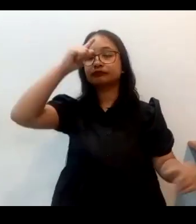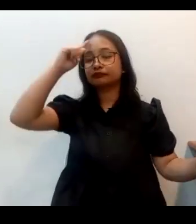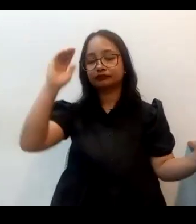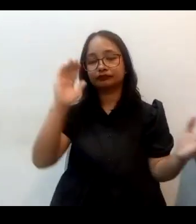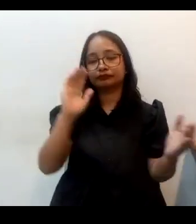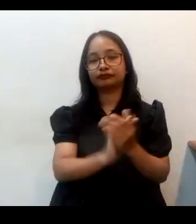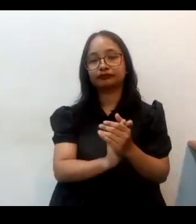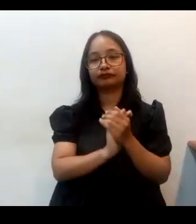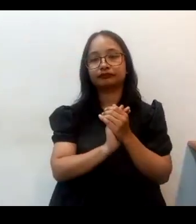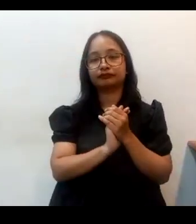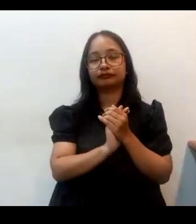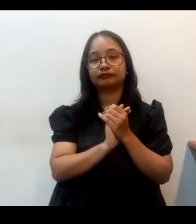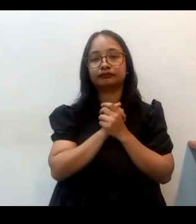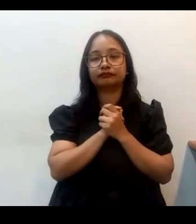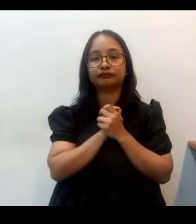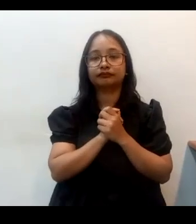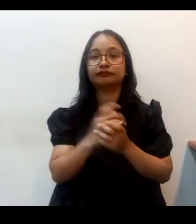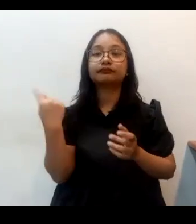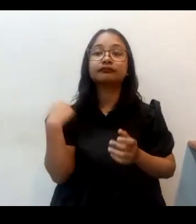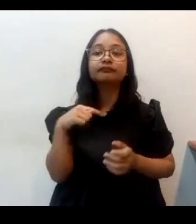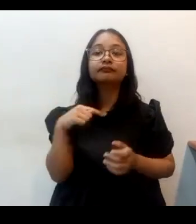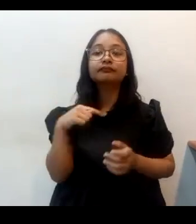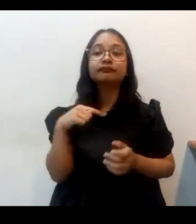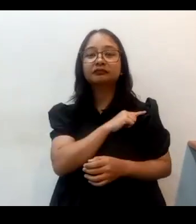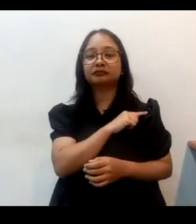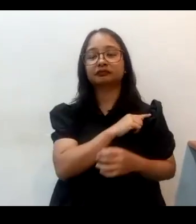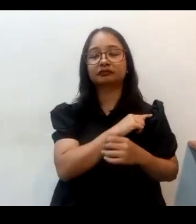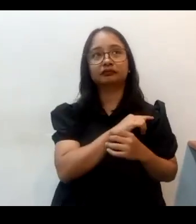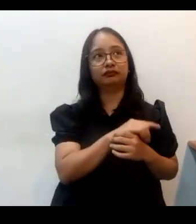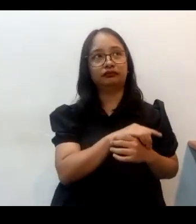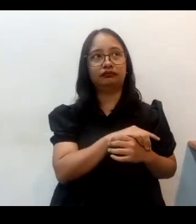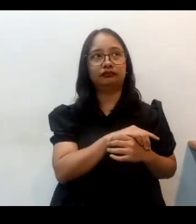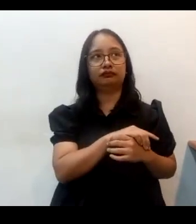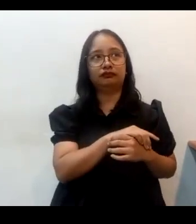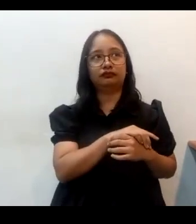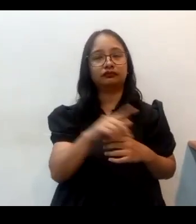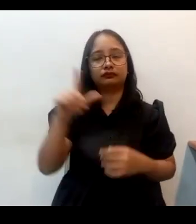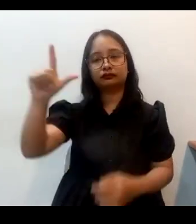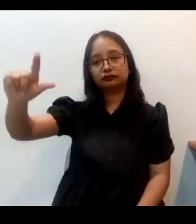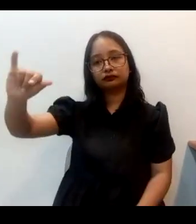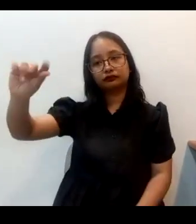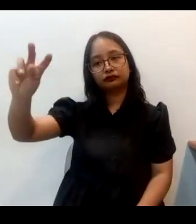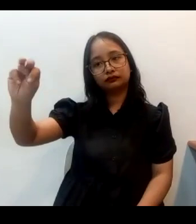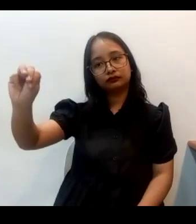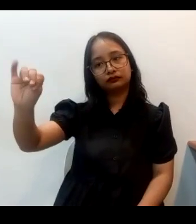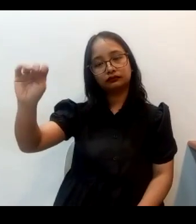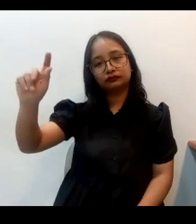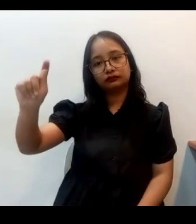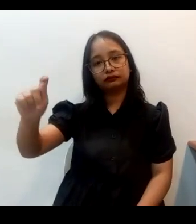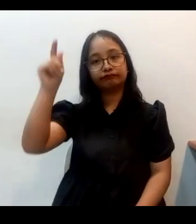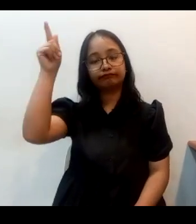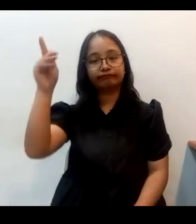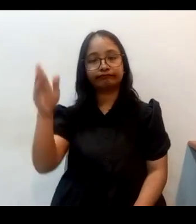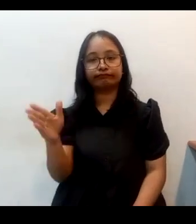na pinaniniwalaan natin. We really limited our God. Talagang nililimatahan lang talaga natin yung Diyos. So, when the one person